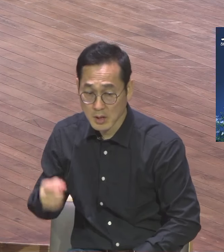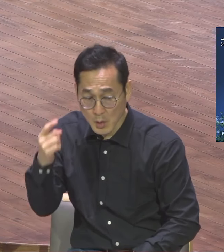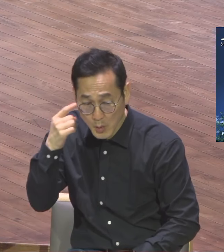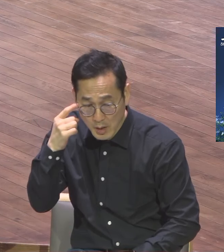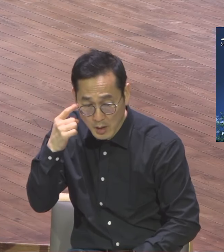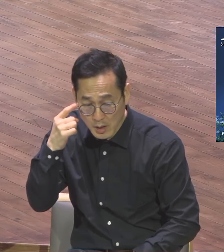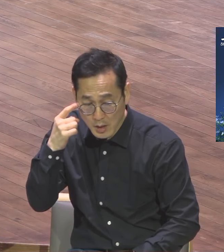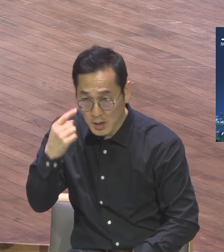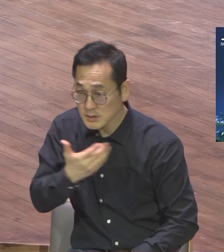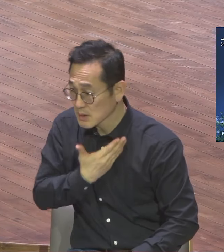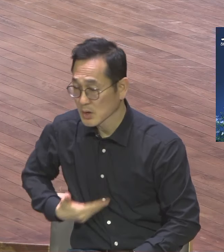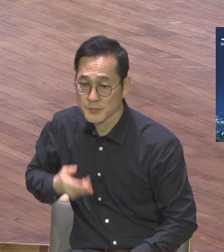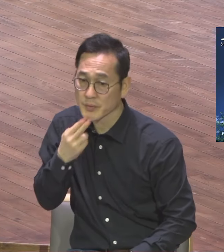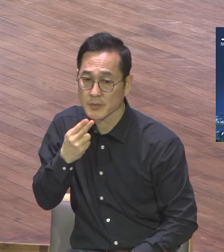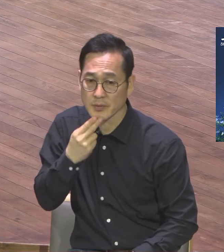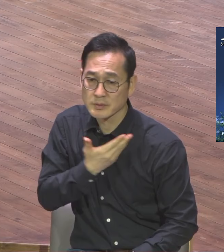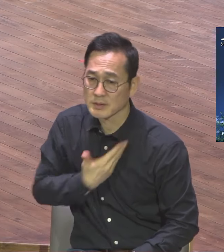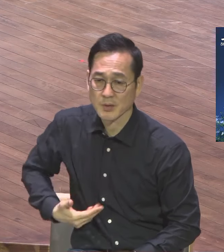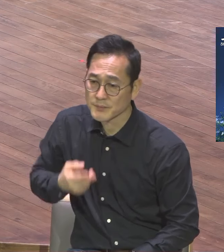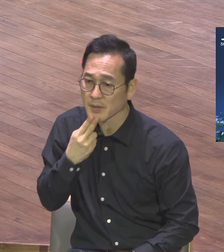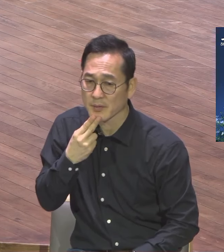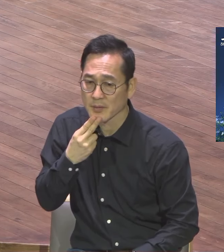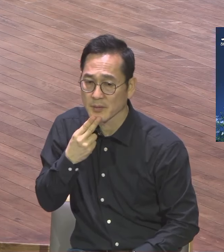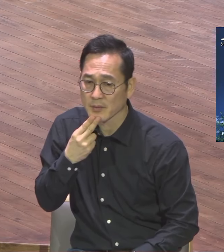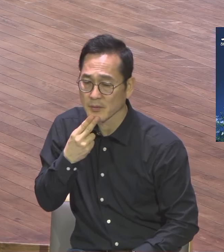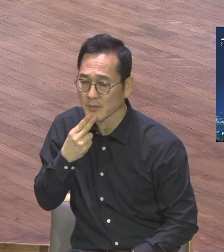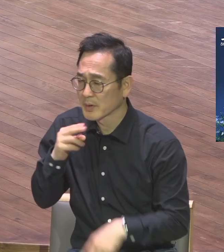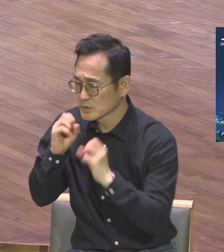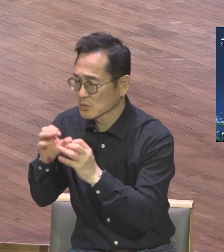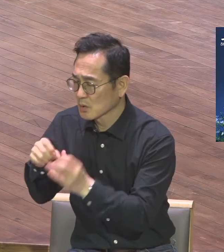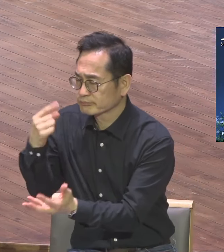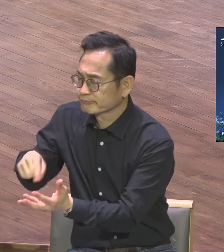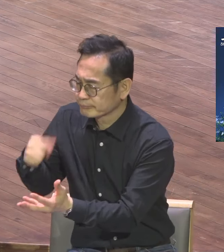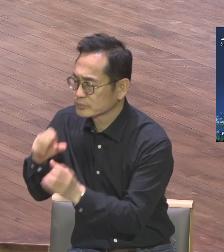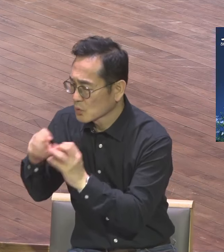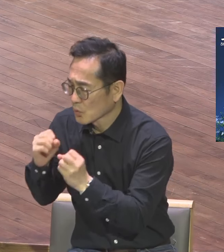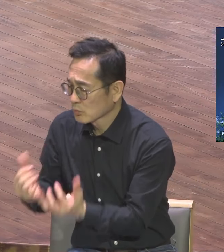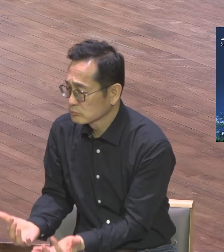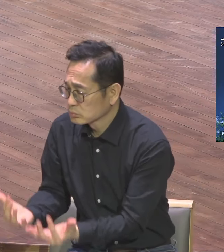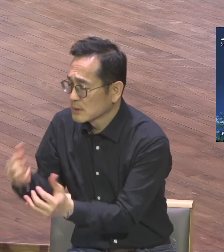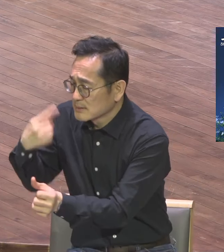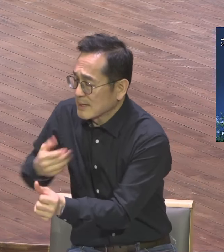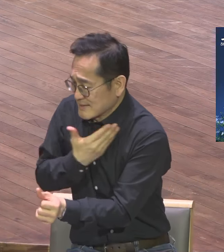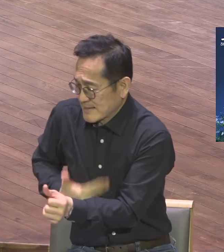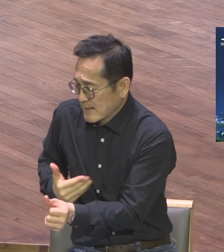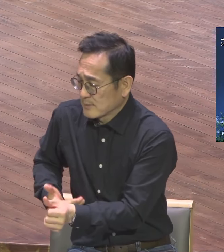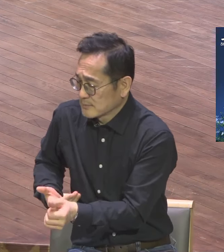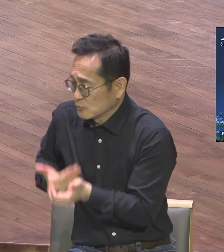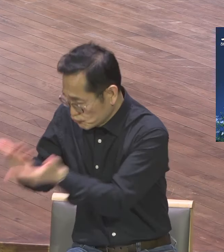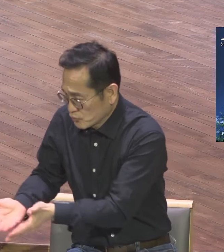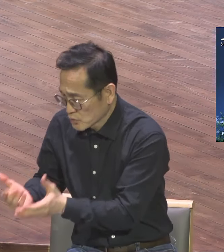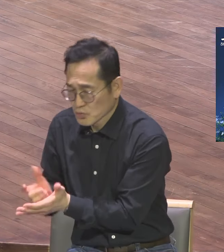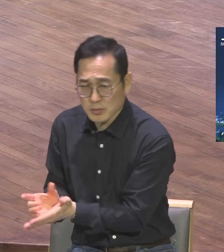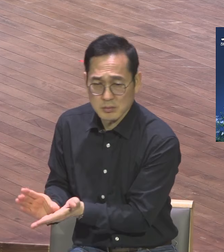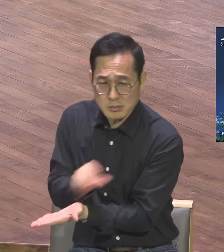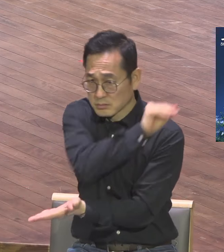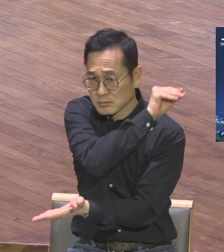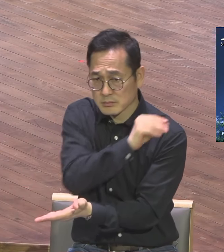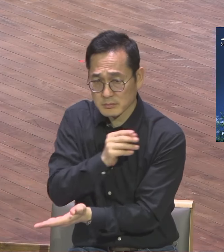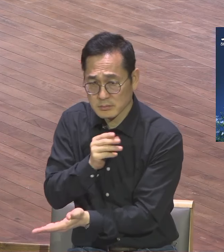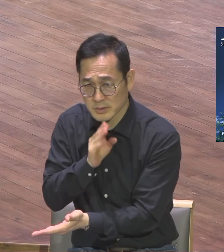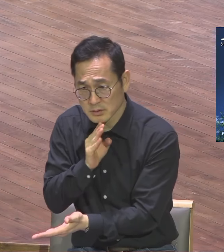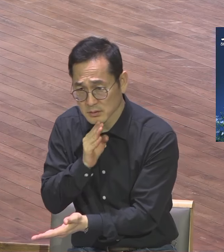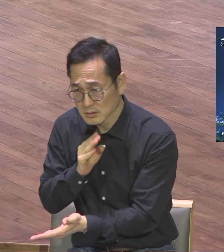제사를 안 세워놨기 때문에. 현장 전도 제사를 안 세워놨기 때문에. 없어져 버린다니까요. 근데